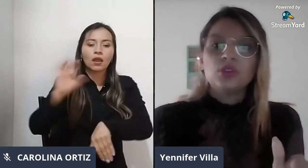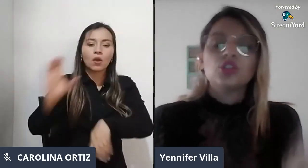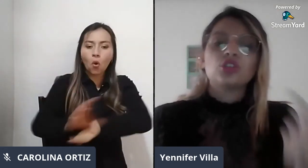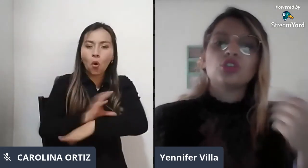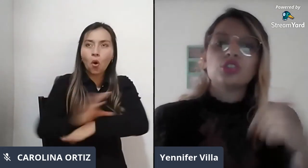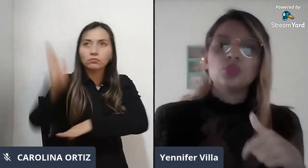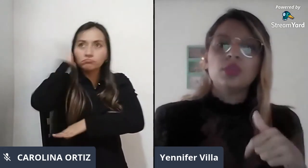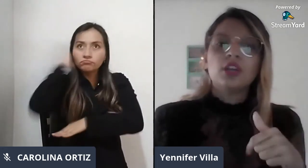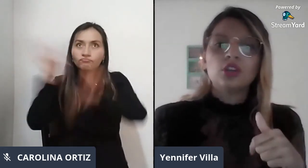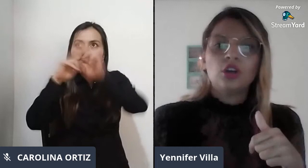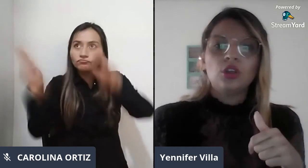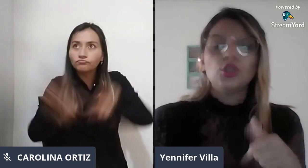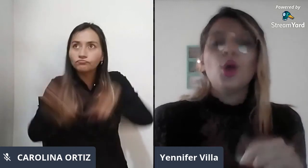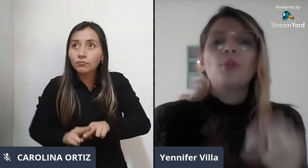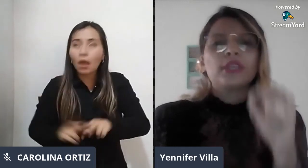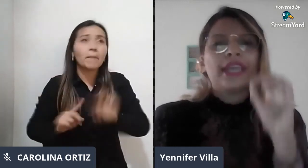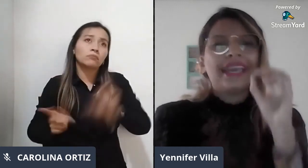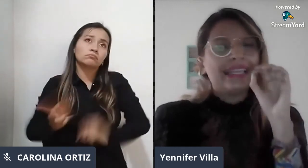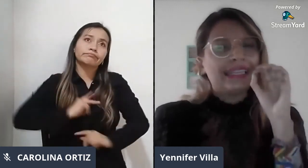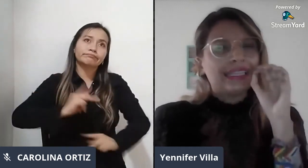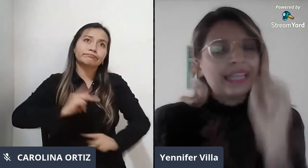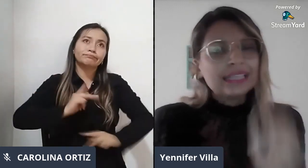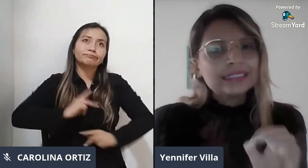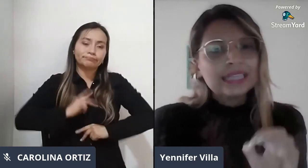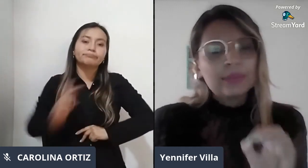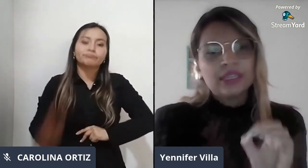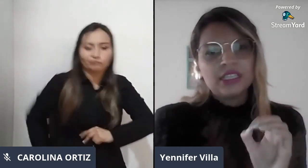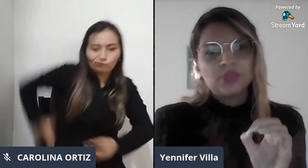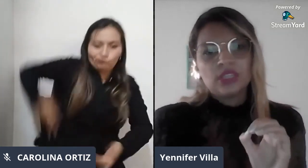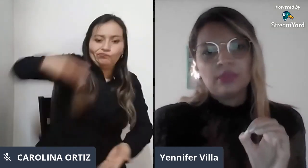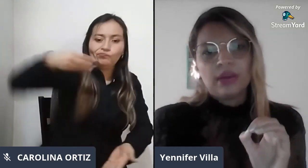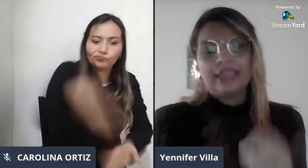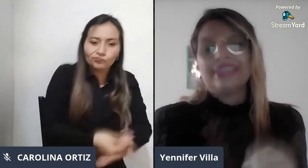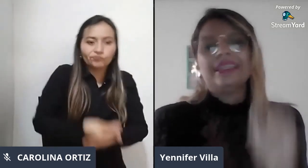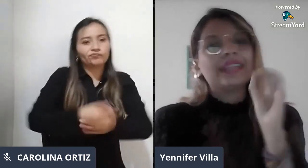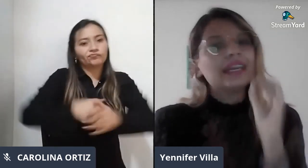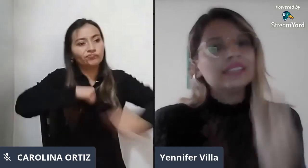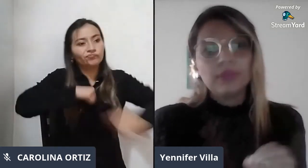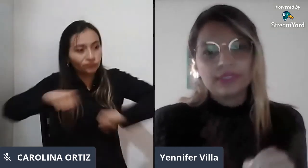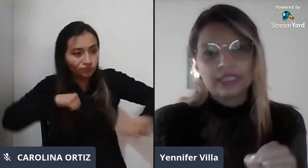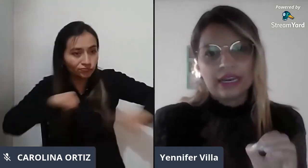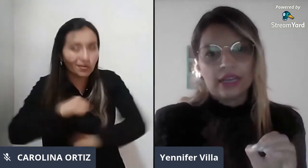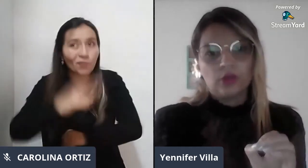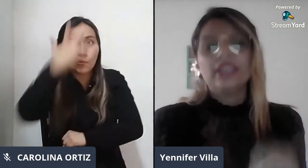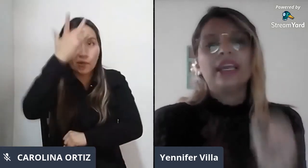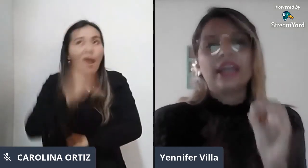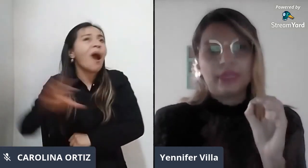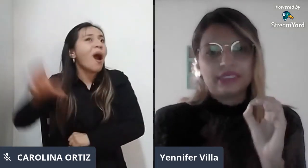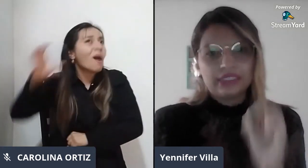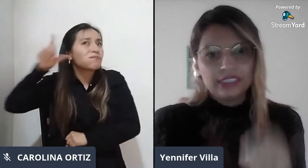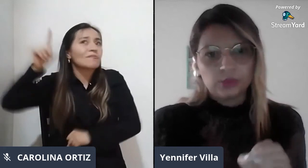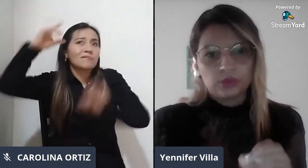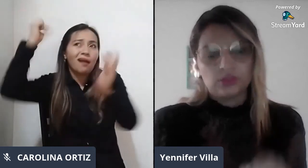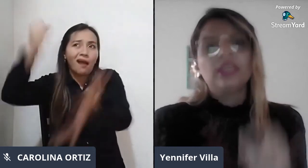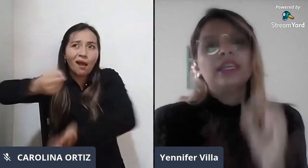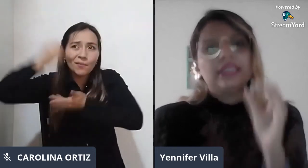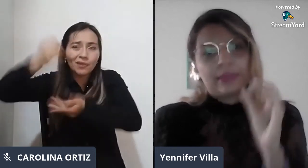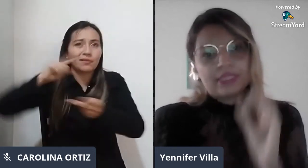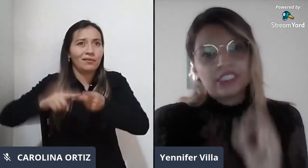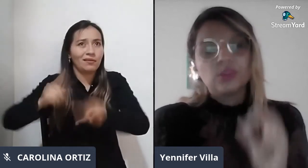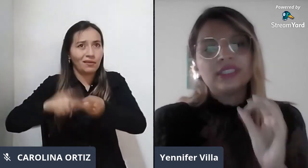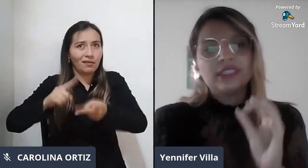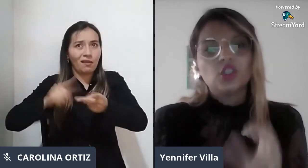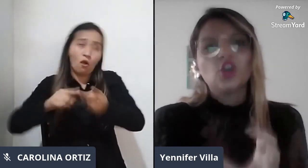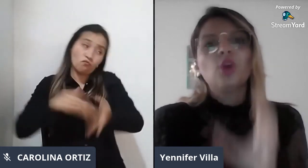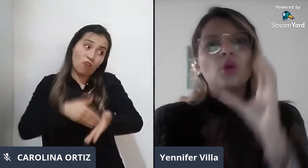¿qué hicimos? Nosotros asumirlo todos, porque detrás de este capitalismo salvaje, detrás del patriarcado y del capacitismo, y